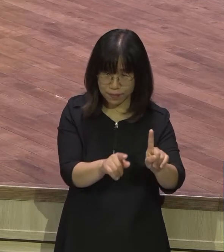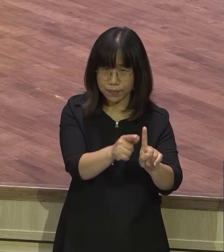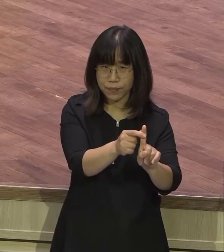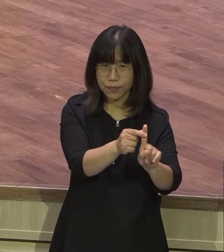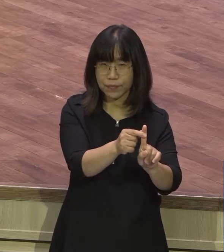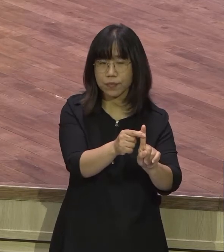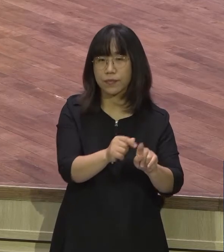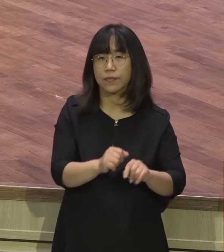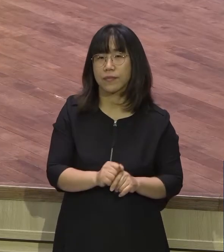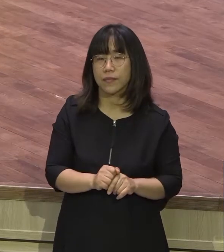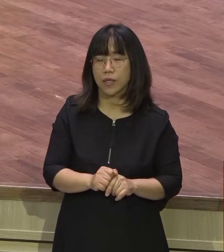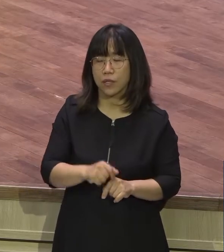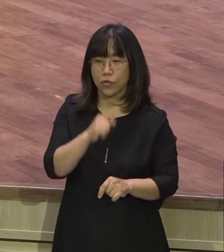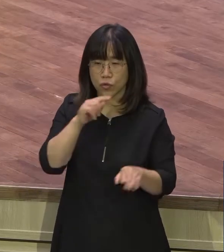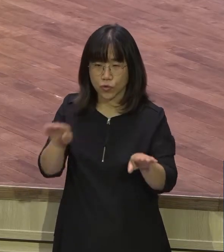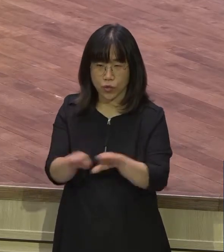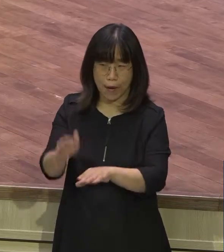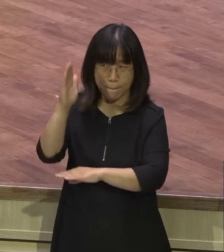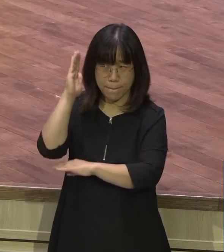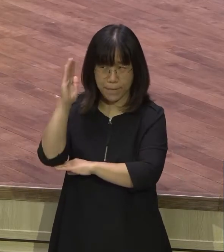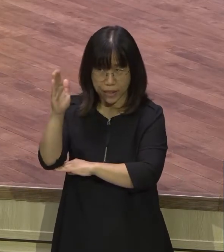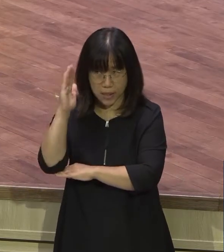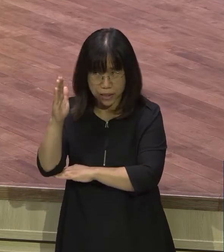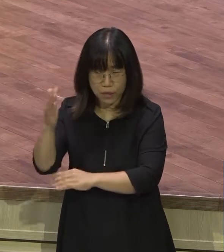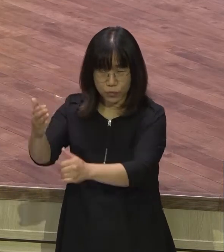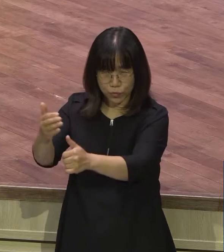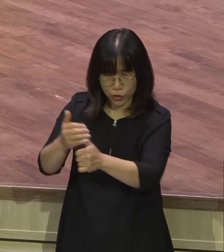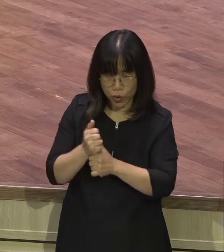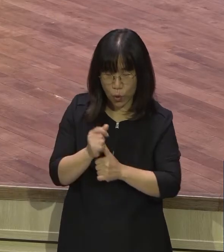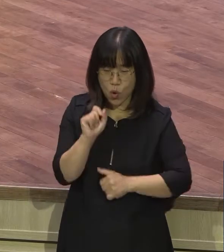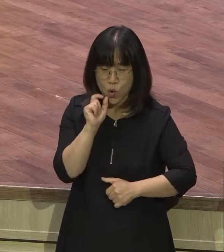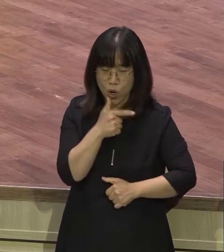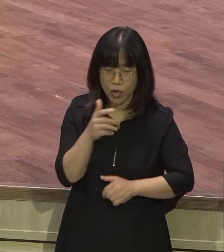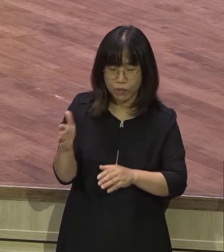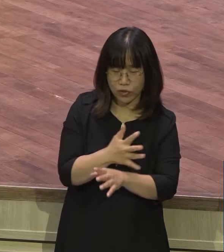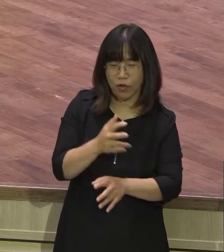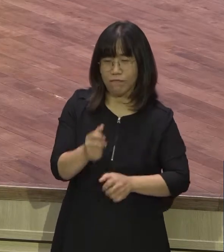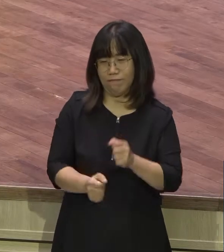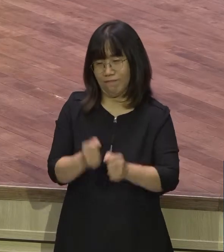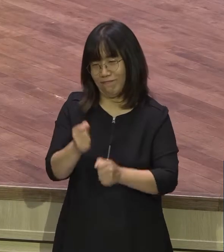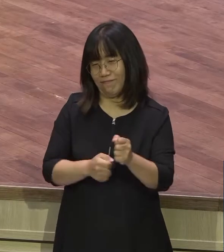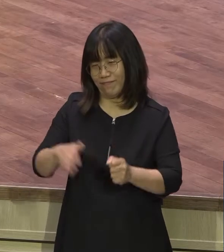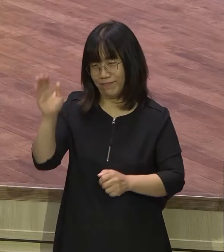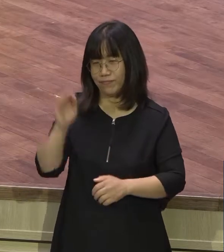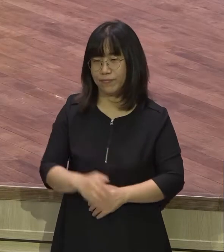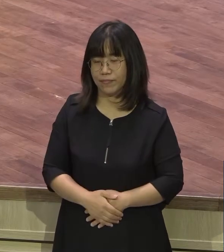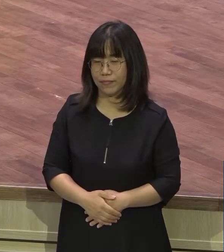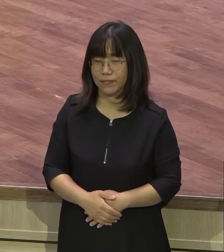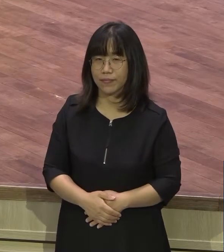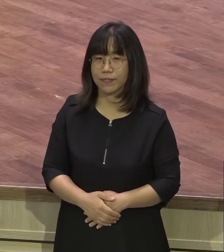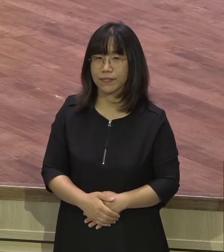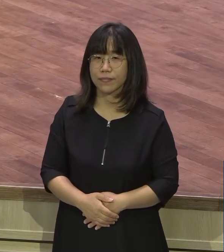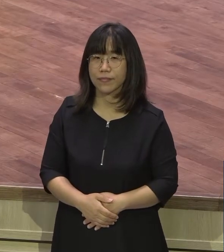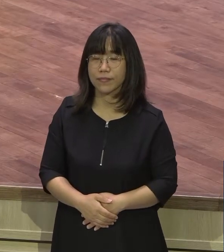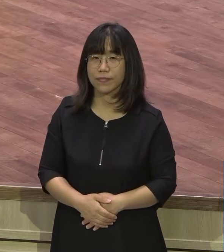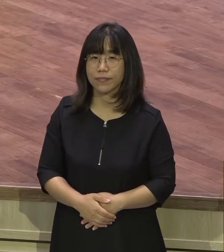강단에서 선포되는 주일 날 말씀을 잡고 월요일부터 살아가는 겁니다. 그 힘으로